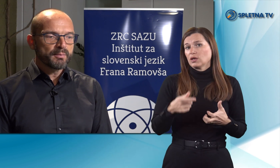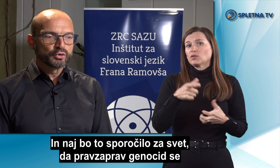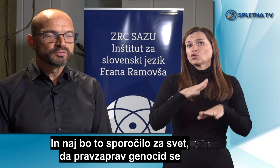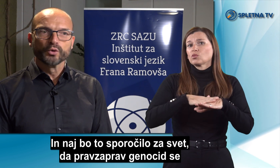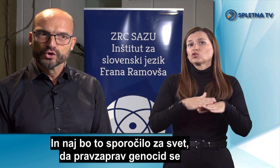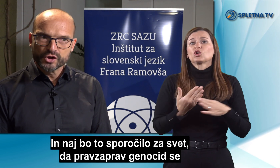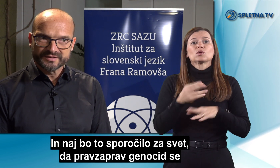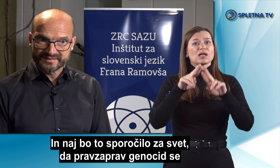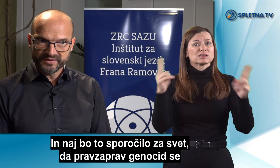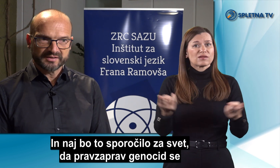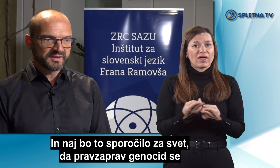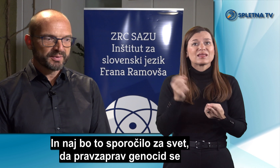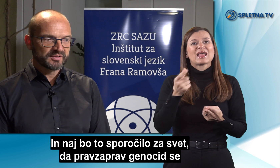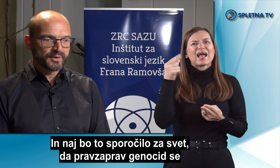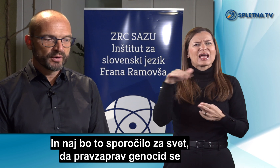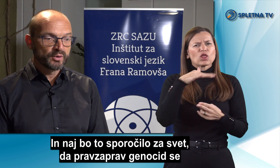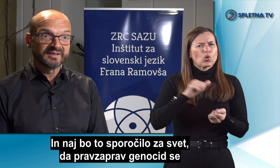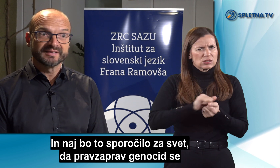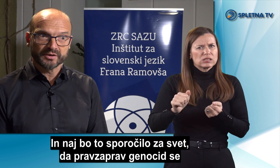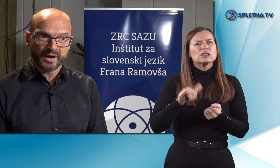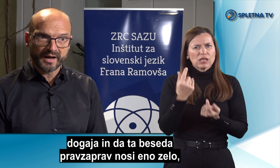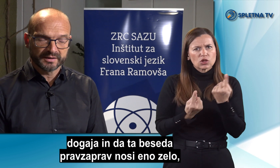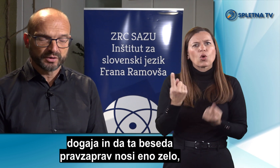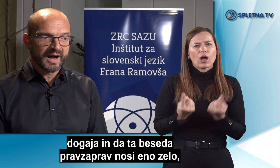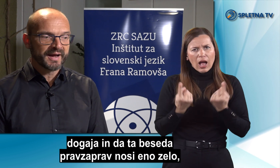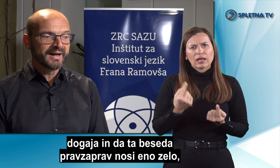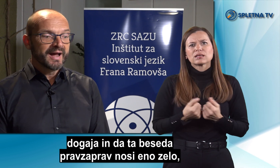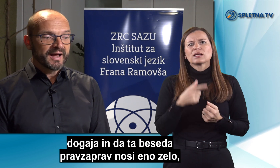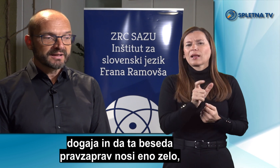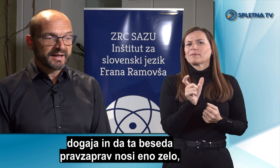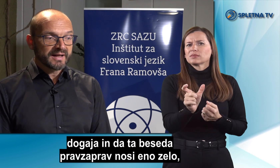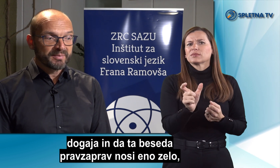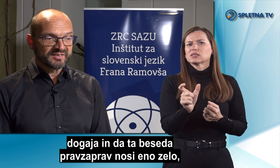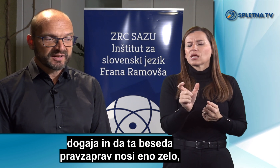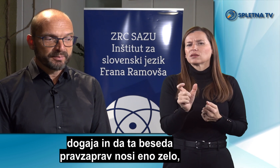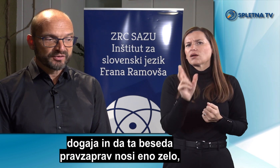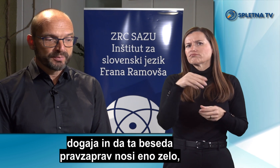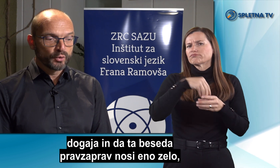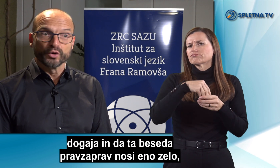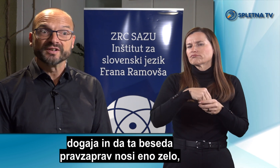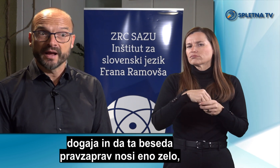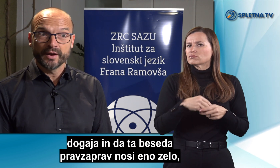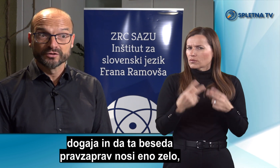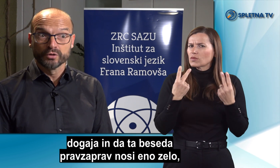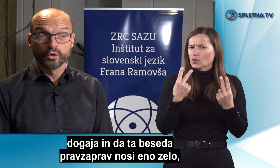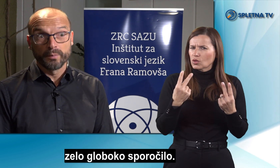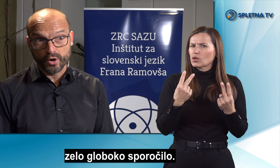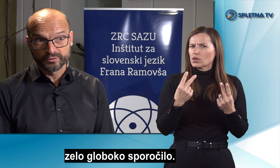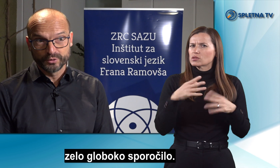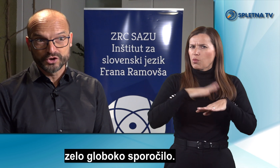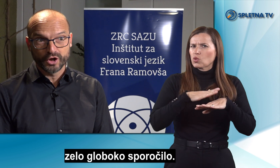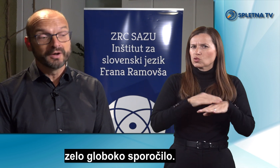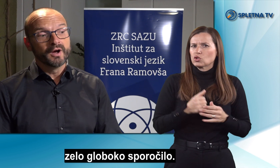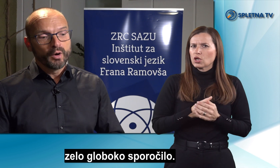In ne bo to sporočilo za svet, da pravzaprav genocid se dogaja in da je ta beseda pravzaprav nosi eno zelo